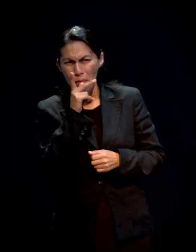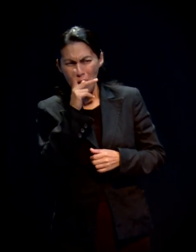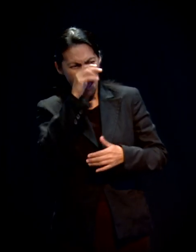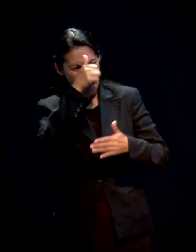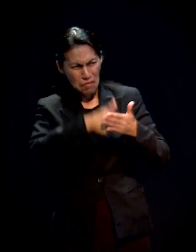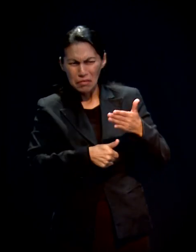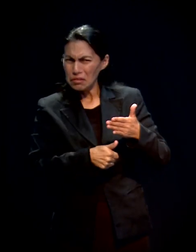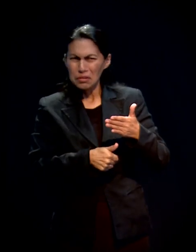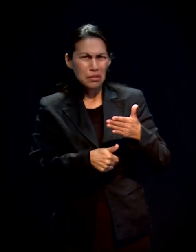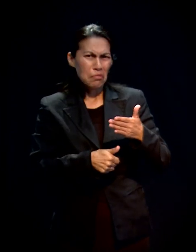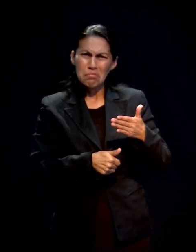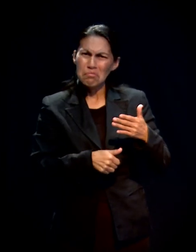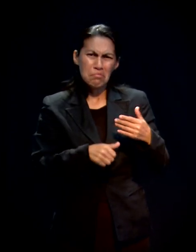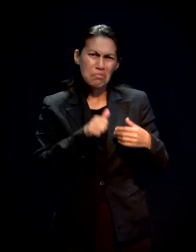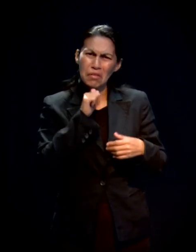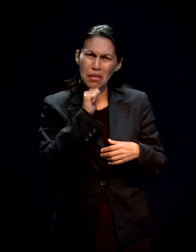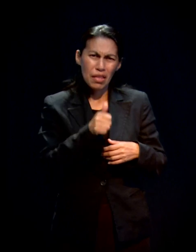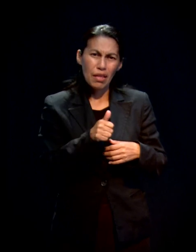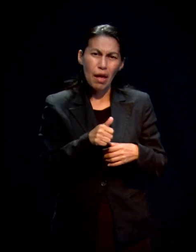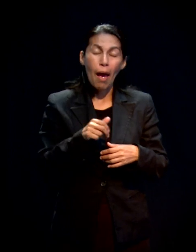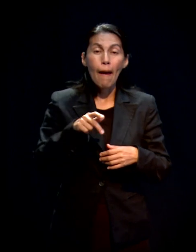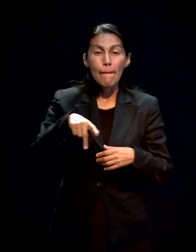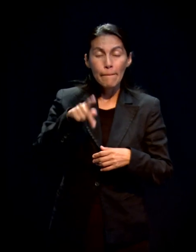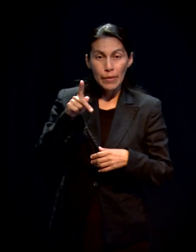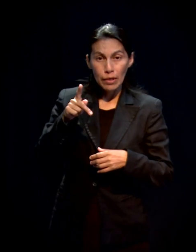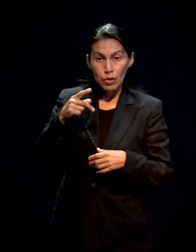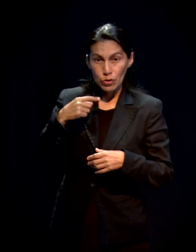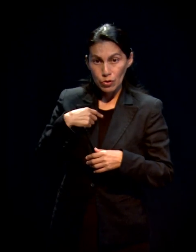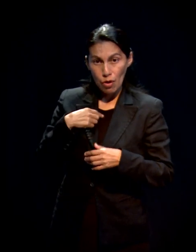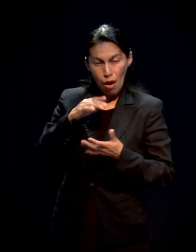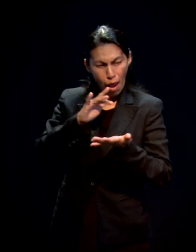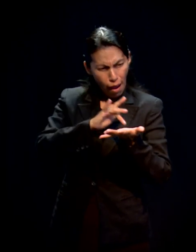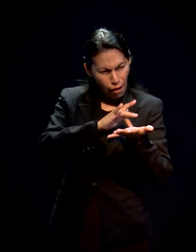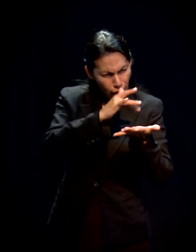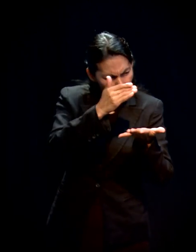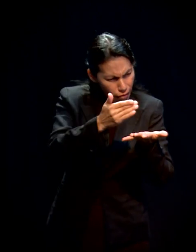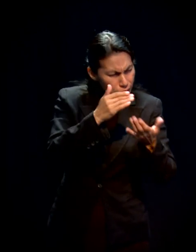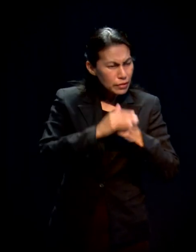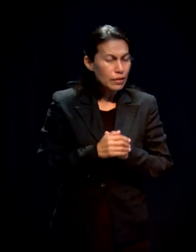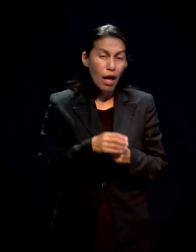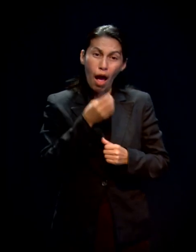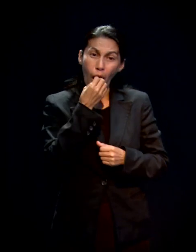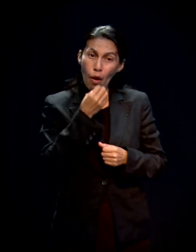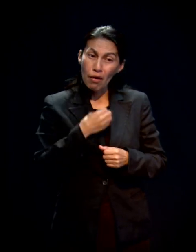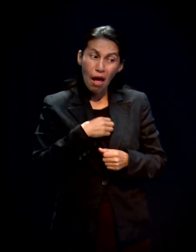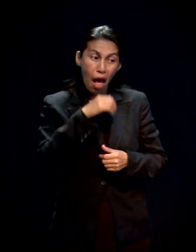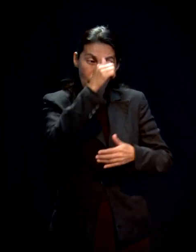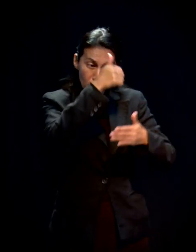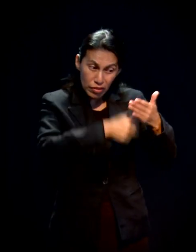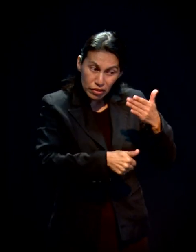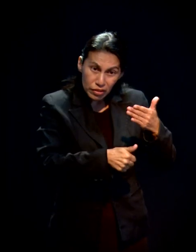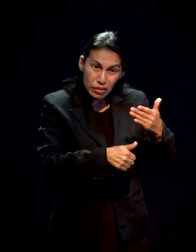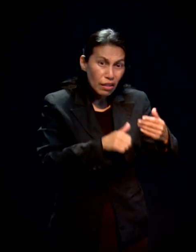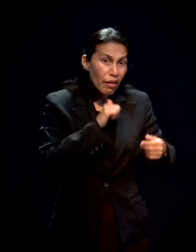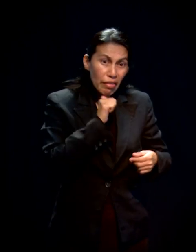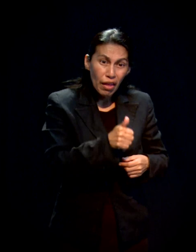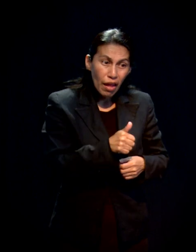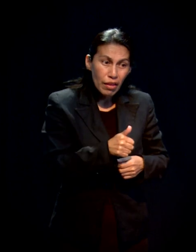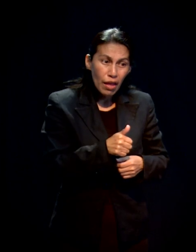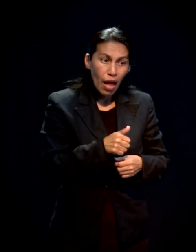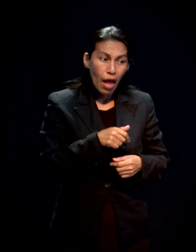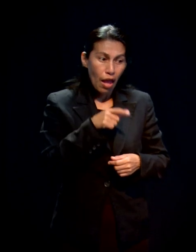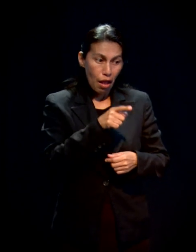padre no era adventista pero algo que siempre le voy a agradecer a mi papá es que a pesar de que no era adventista